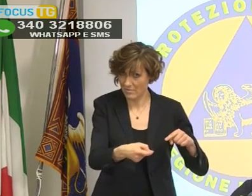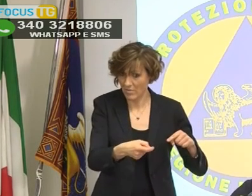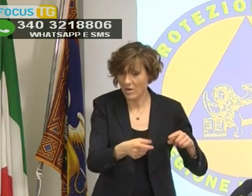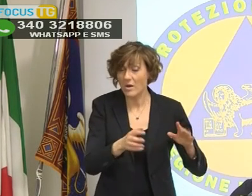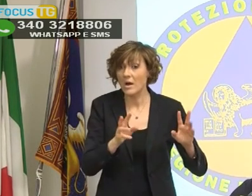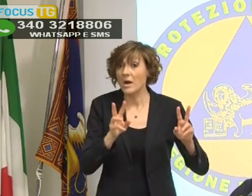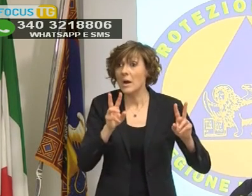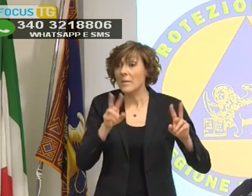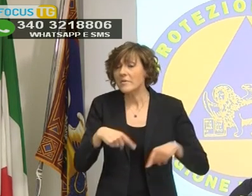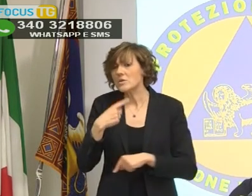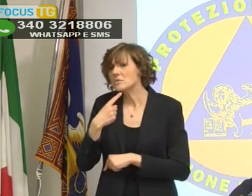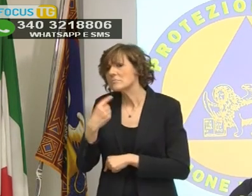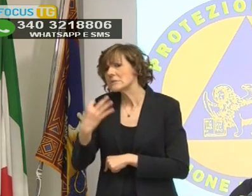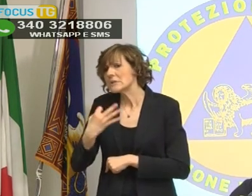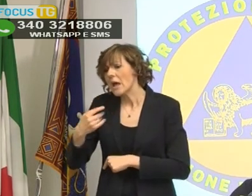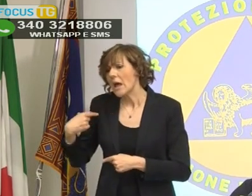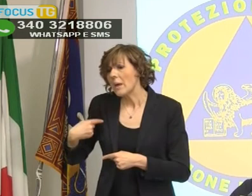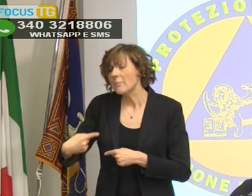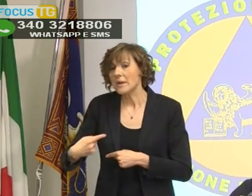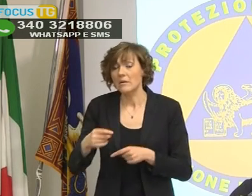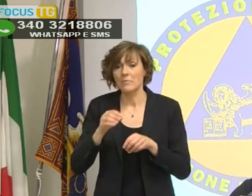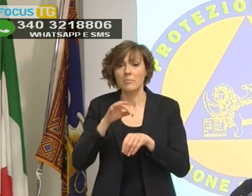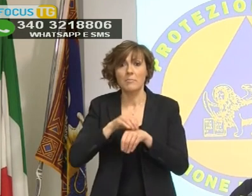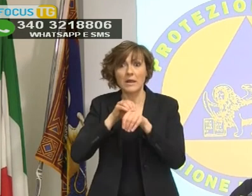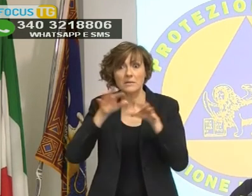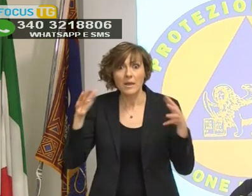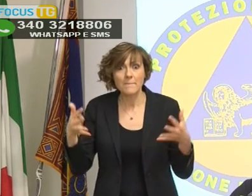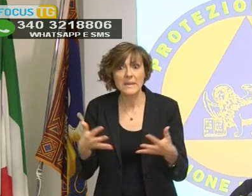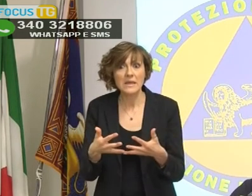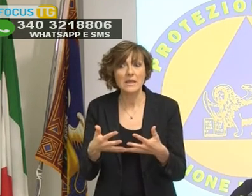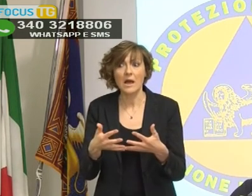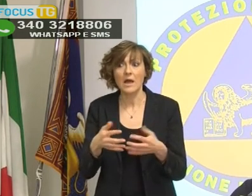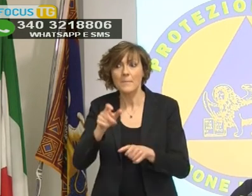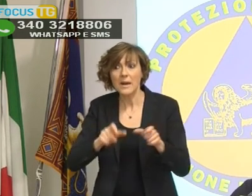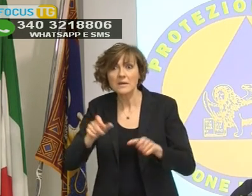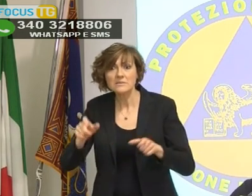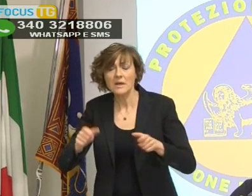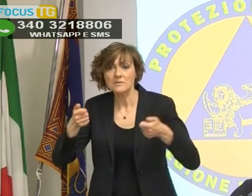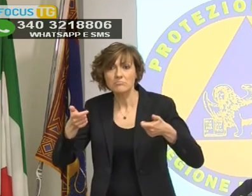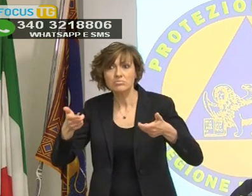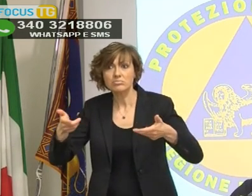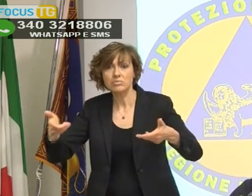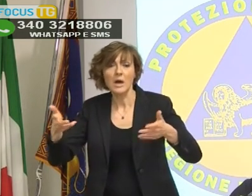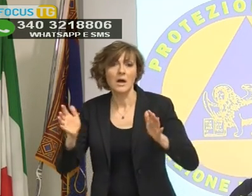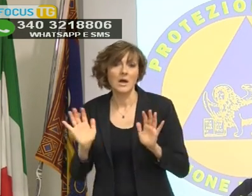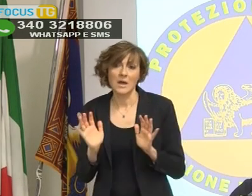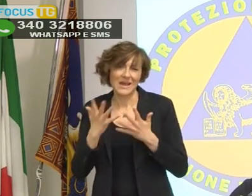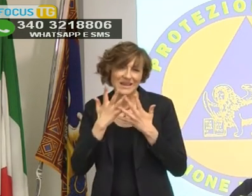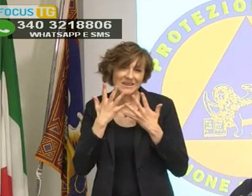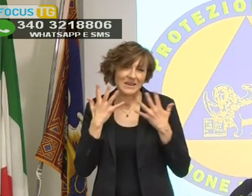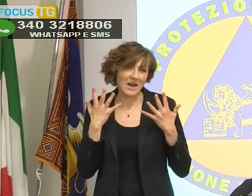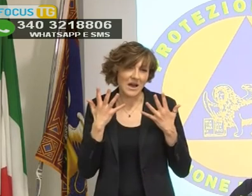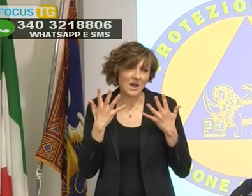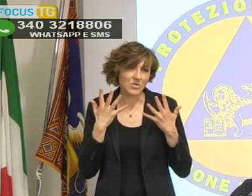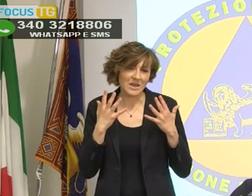Però giustamente io vi ho sempre detto, guardate, davanti a una pandemia e una massa critica di pazienti come quella che abbiamo a livello mondiale, è inevitabile che